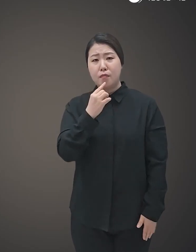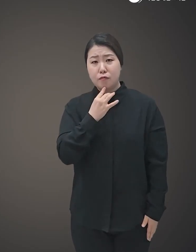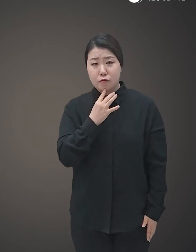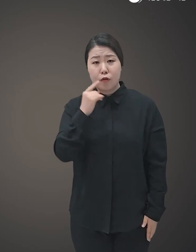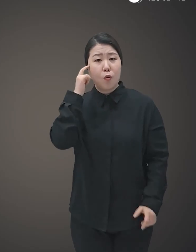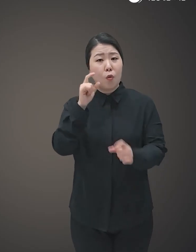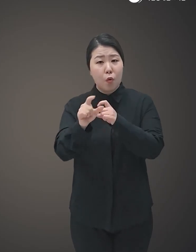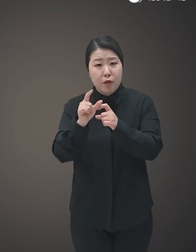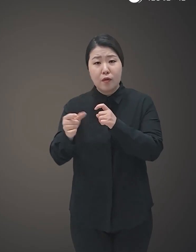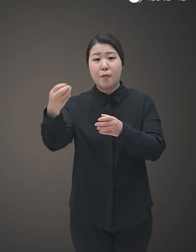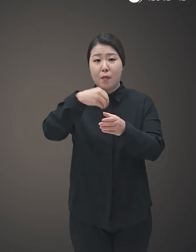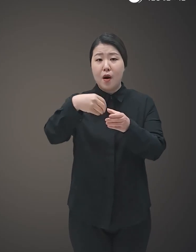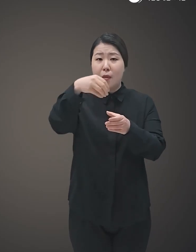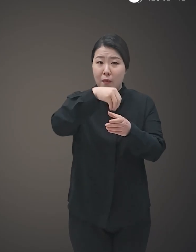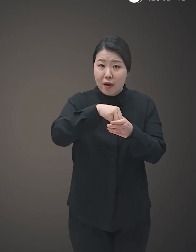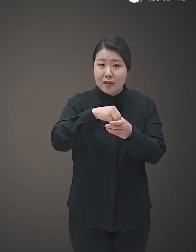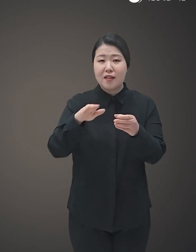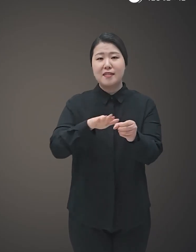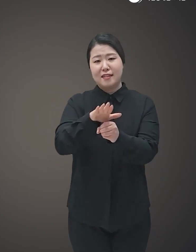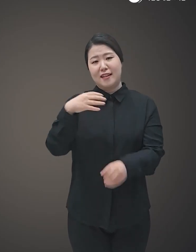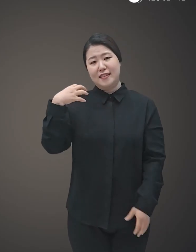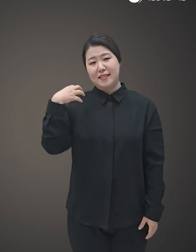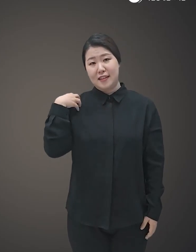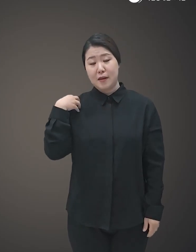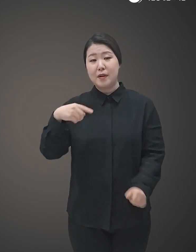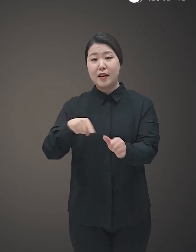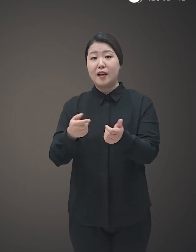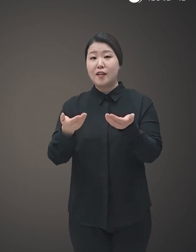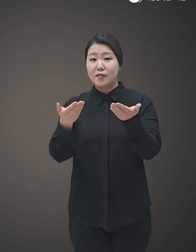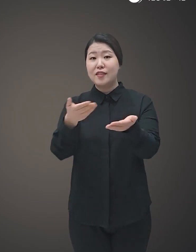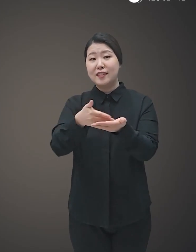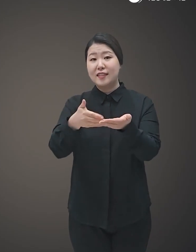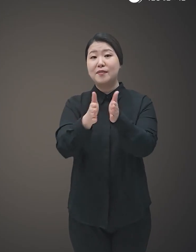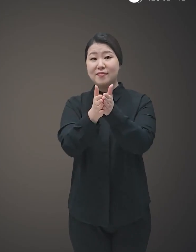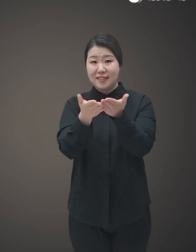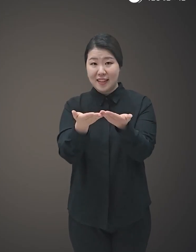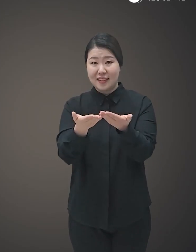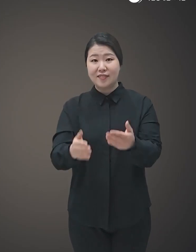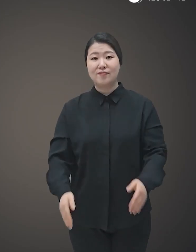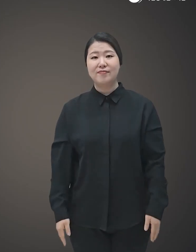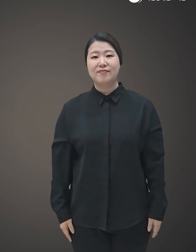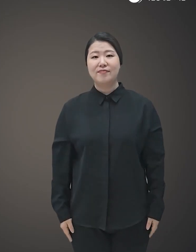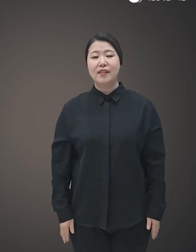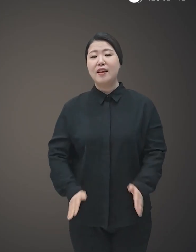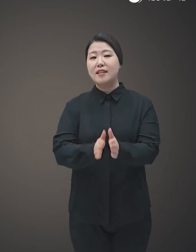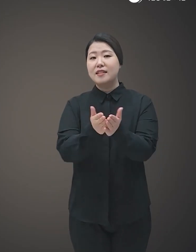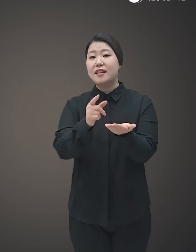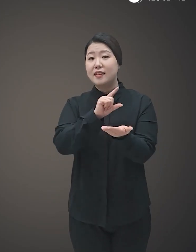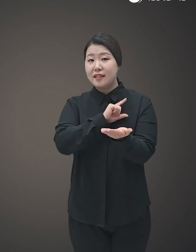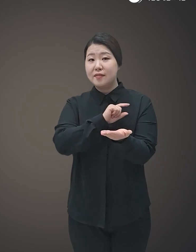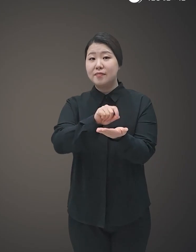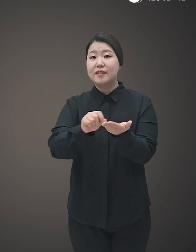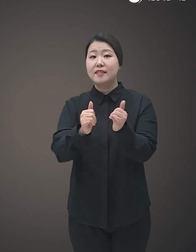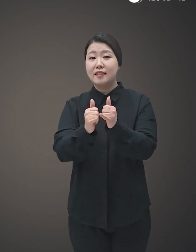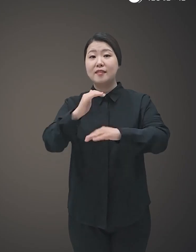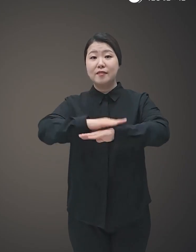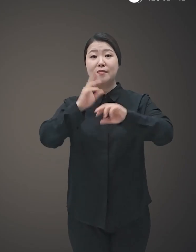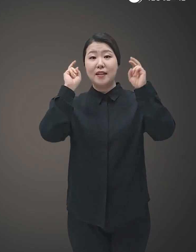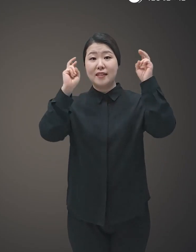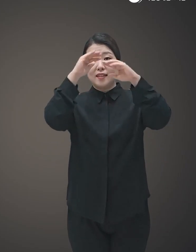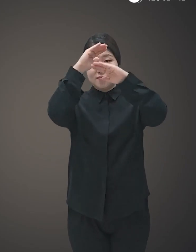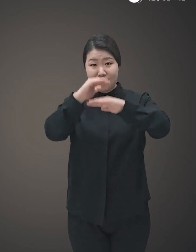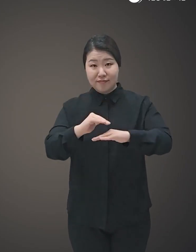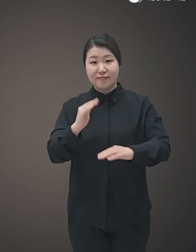고민들을 모아서 사랑과 책임을 알려주는 그림책. 도서명 어떡하지?